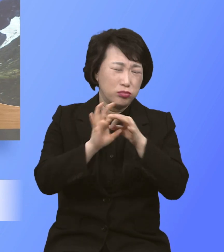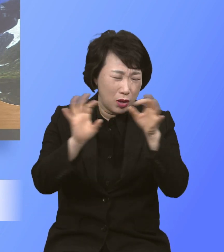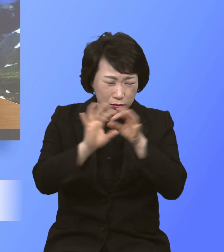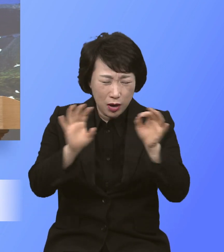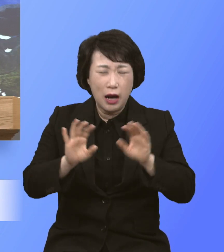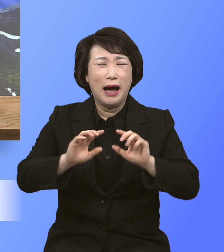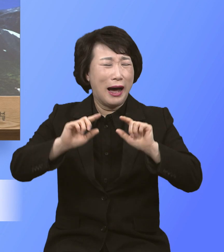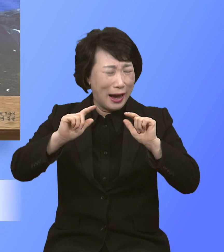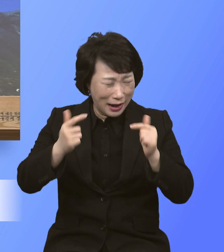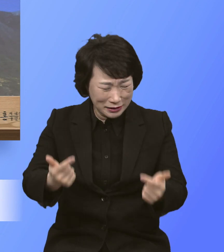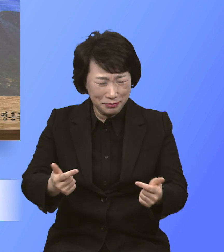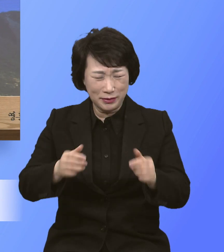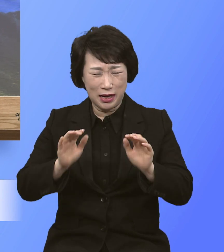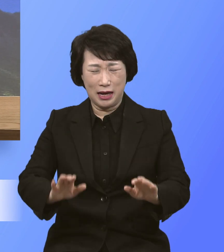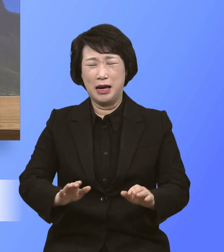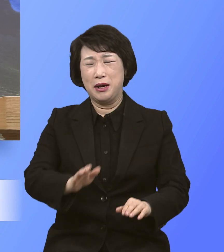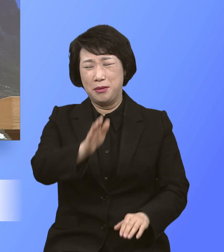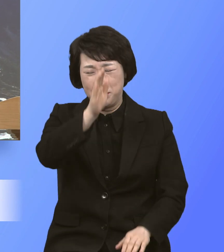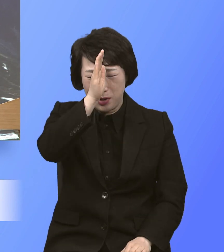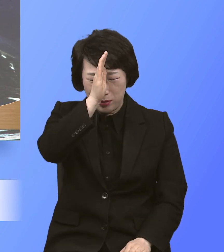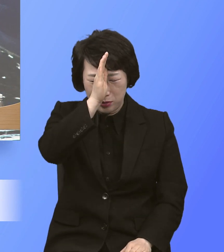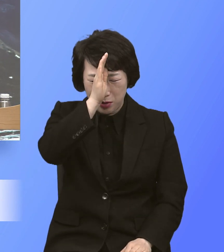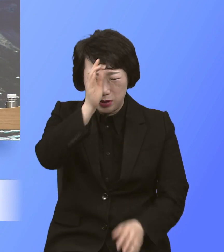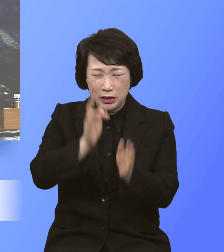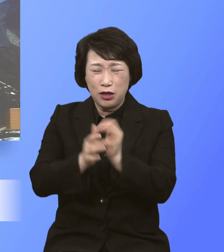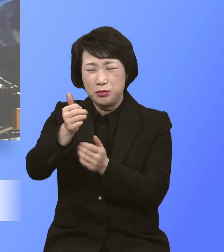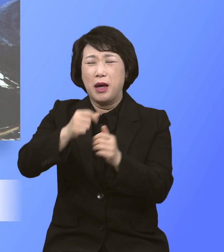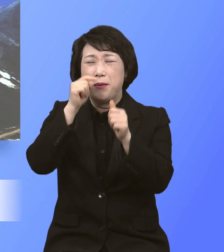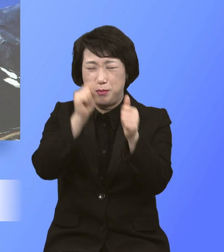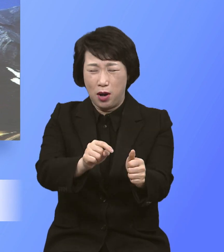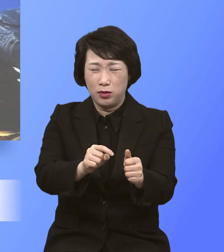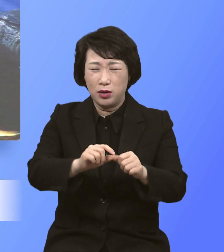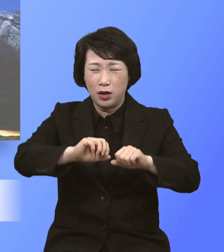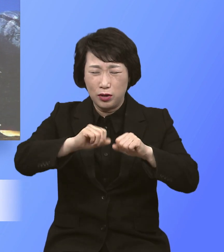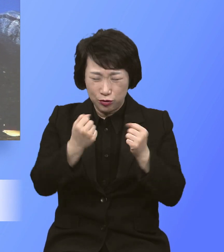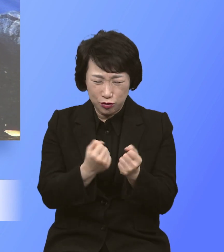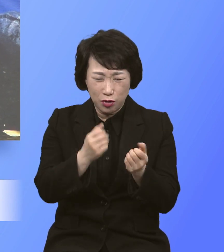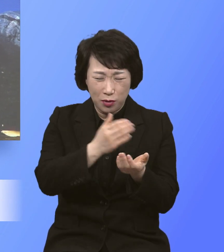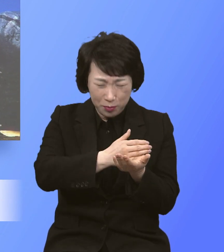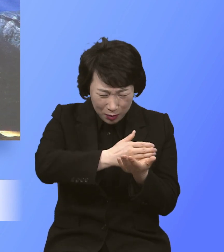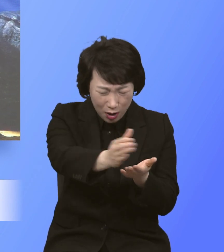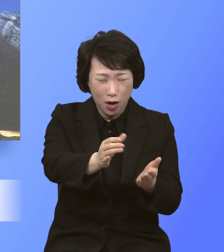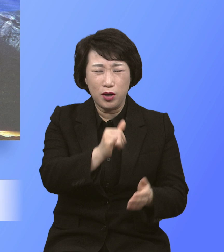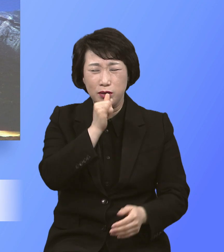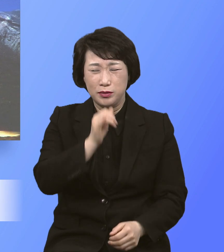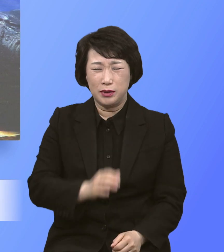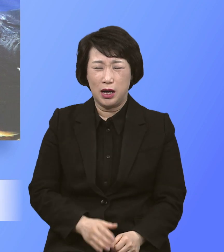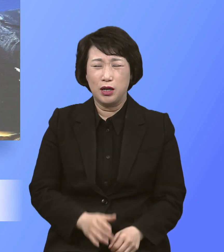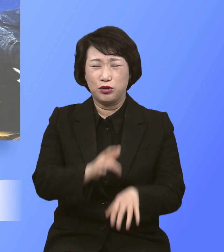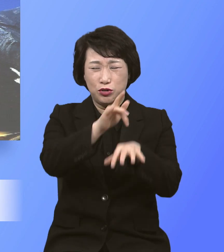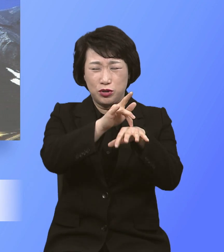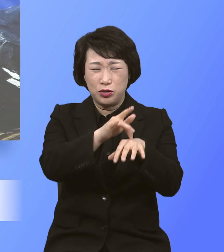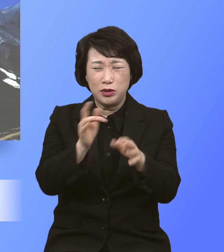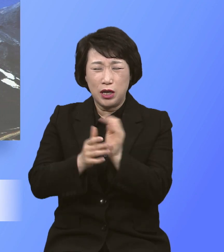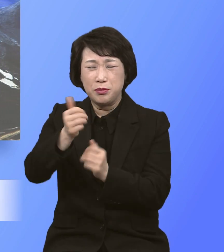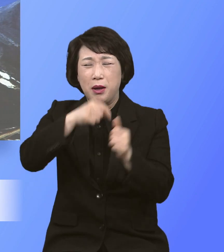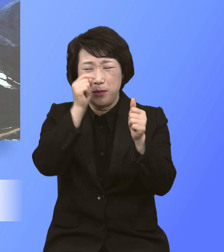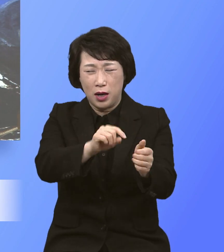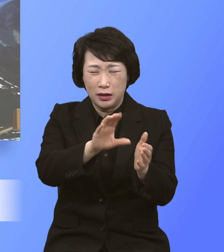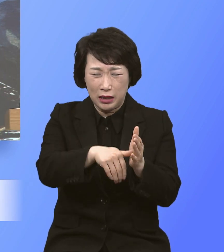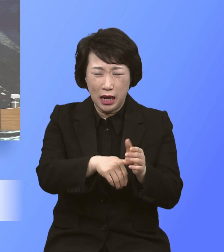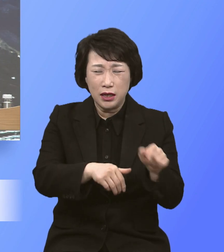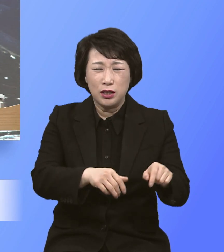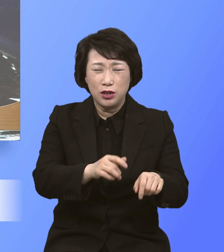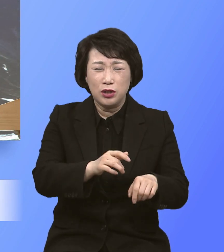그만이 아닙니다. 질병도 예수님 명령 앞에 순종하고 떠나가고, 귀신도 예수님 명령